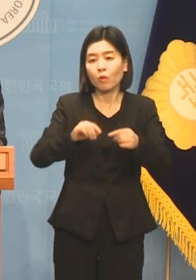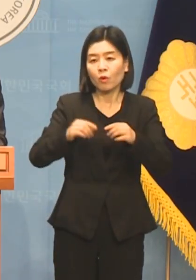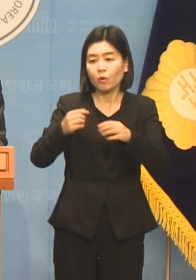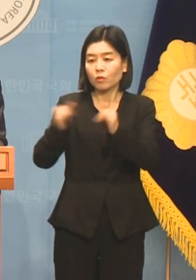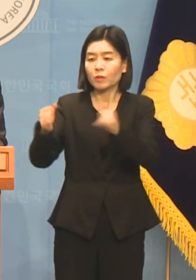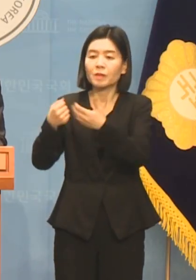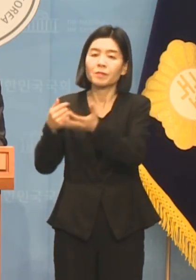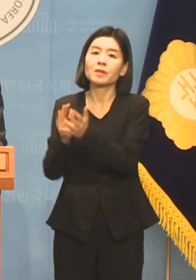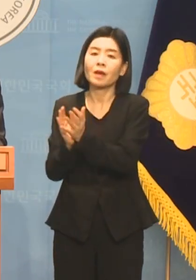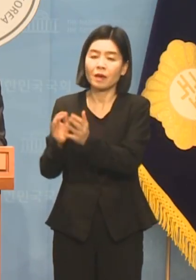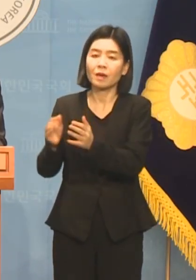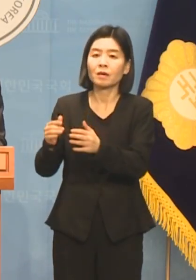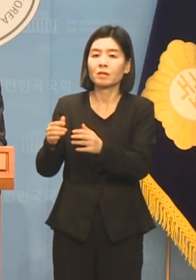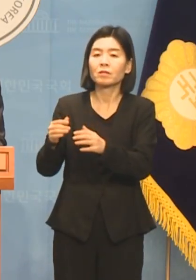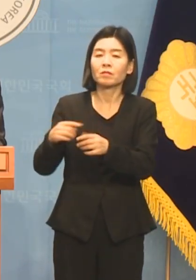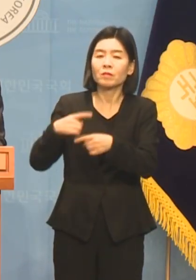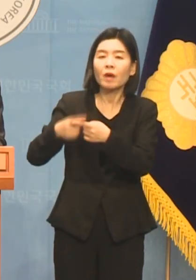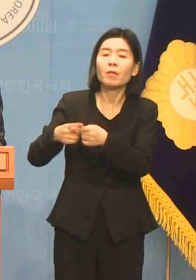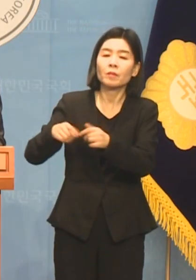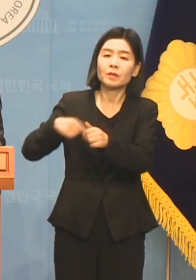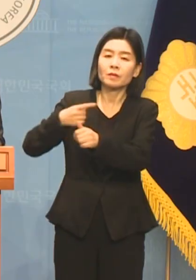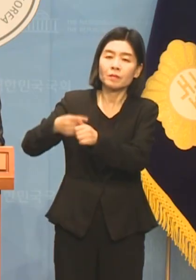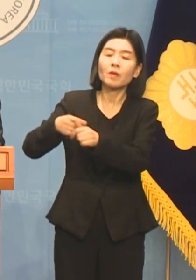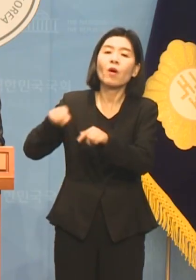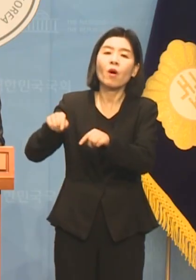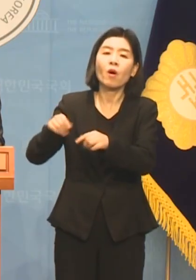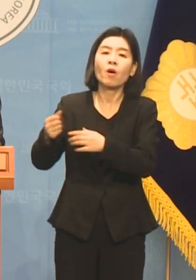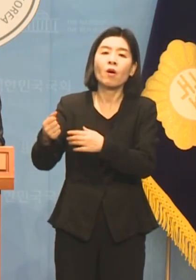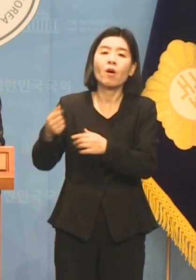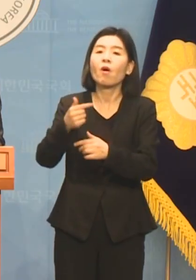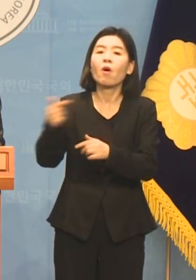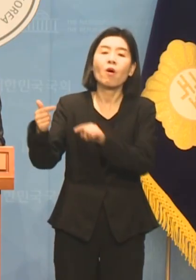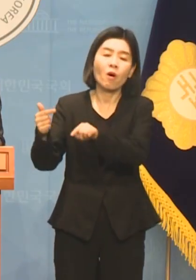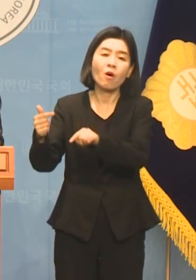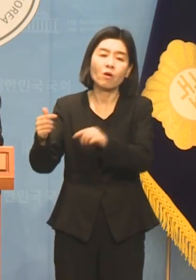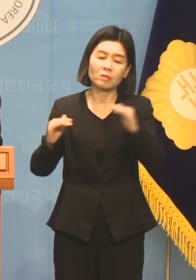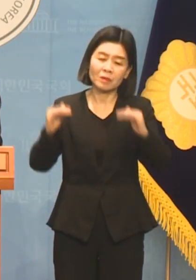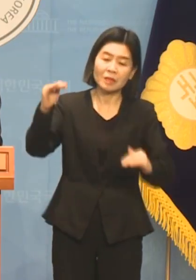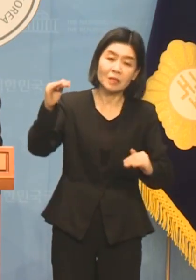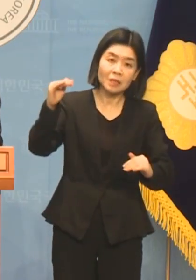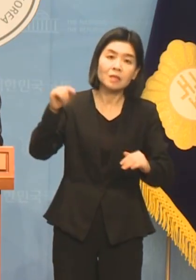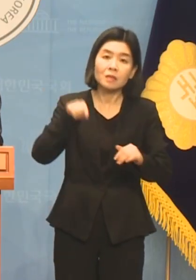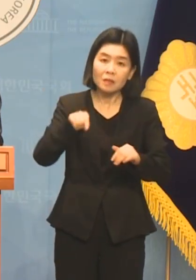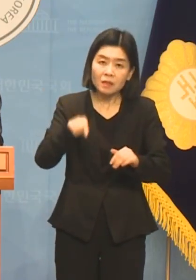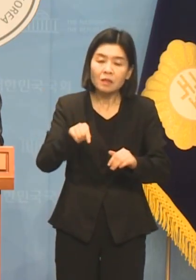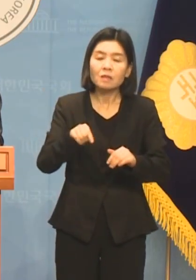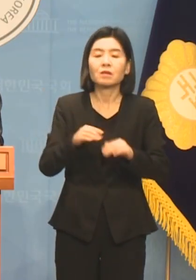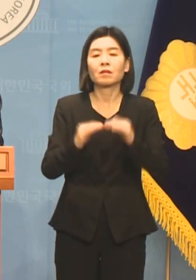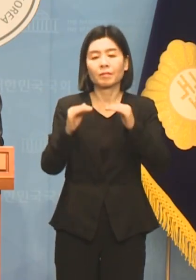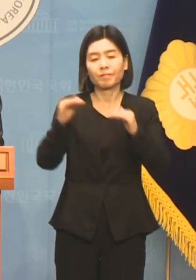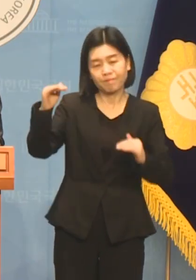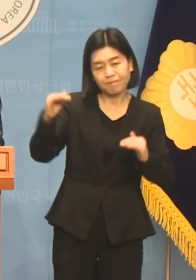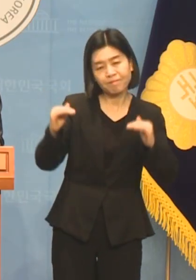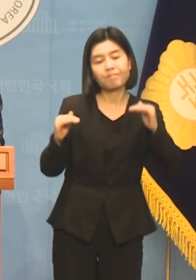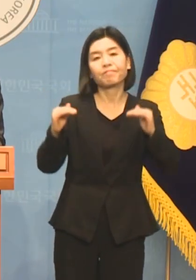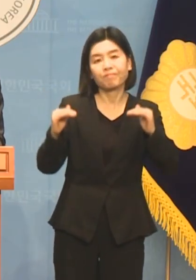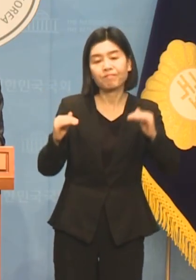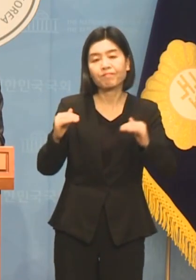대담 프로그램을 편성하는 각 방송사의 패널 구성의 균형을 다시 한번